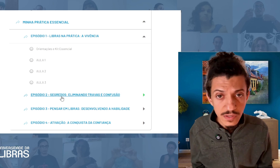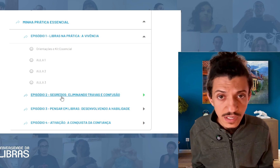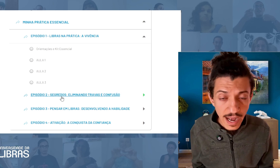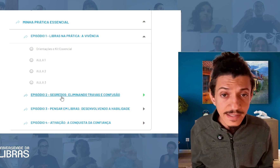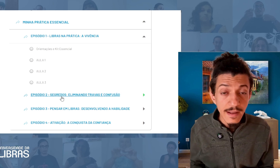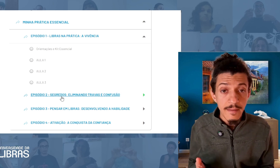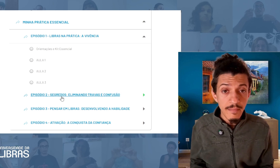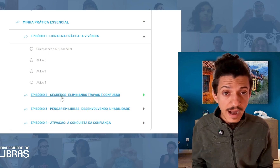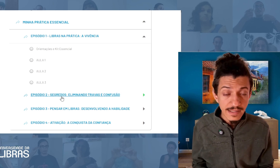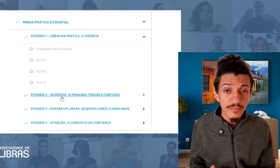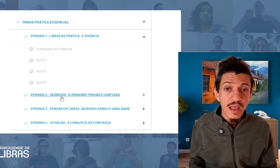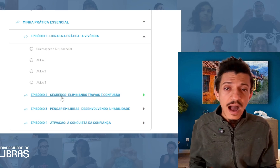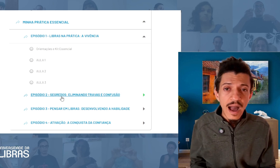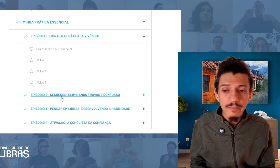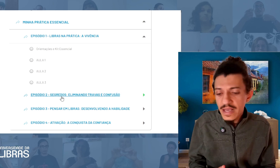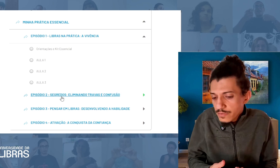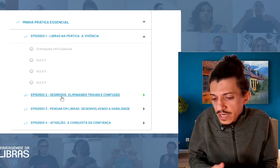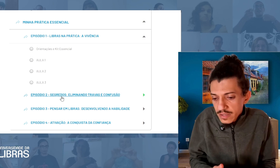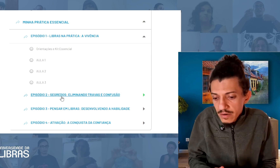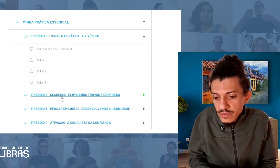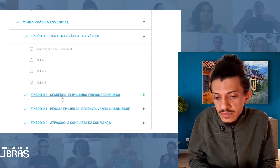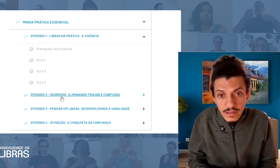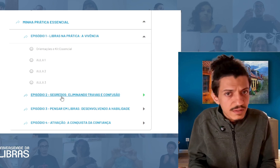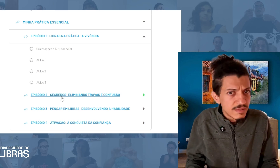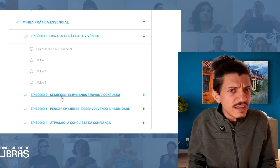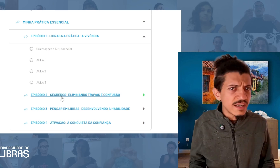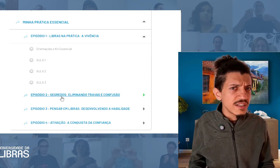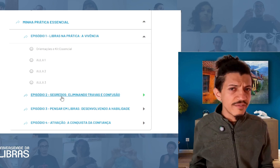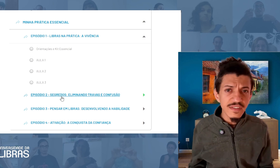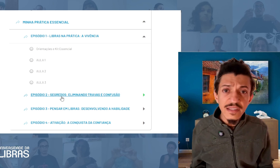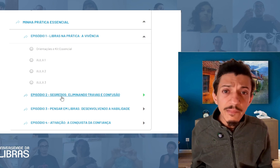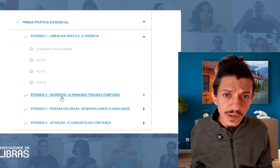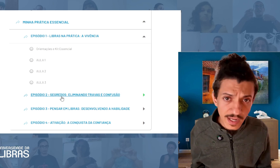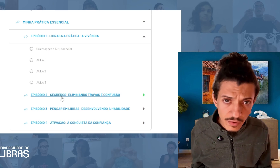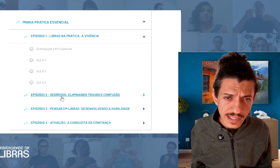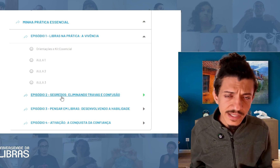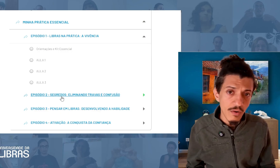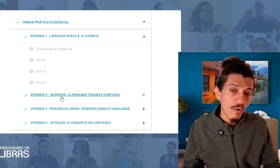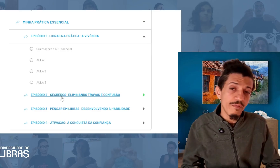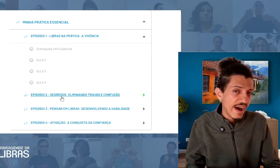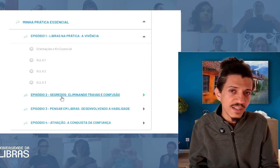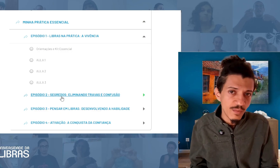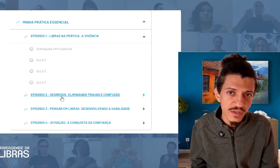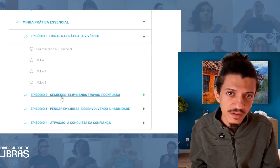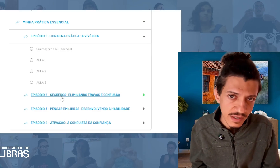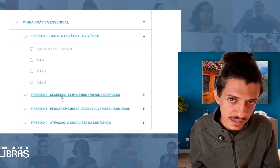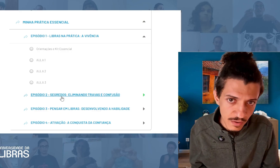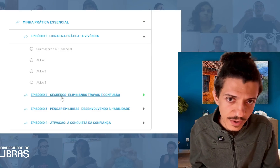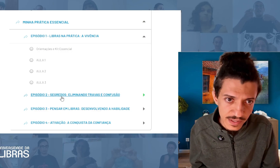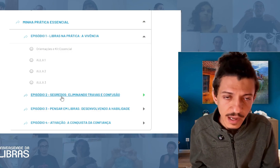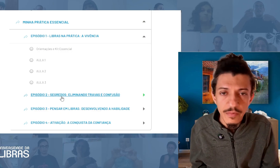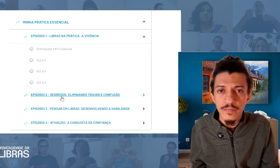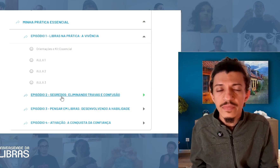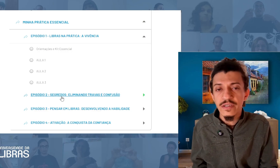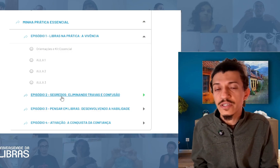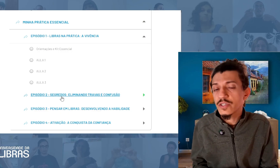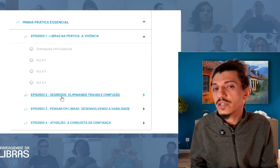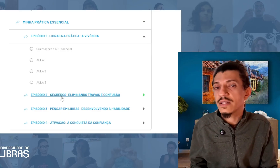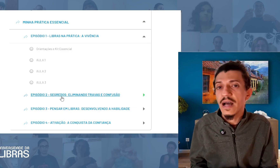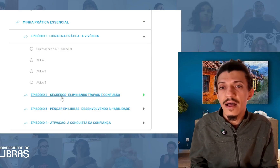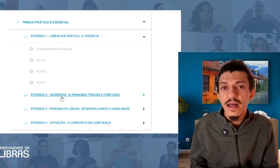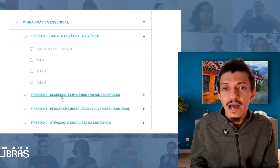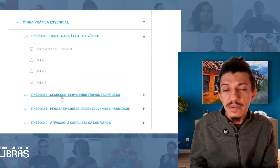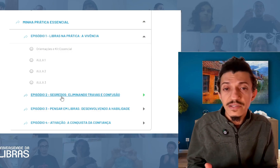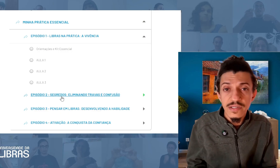redes sociais, mas mesmo já estando, tem gente que já fez até pós-graduação, ou várias pós-graduação, por exemplo, tem gente que